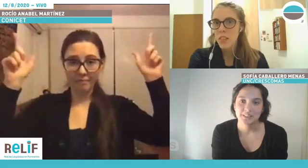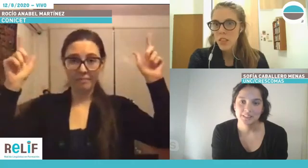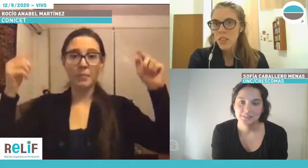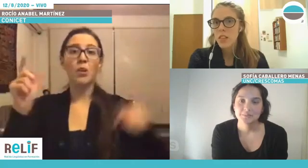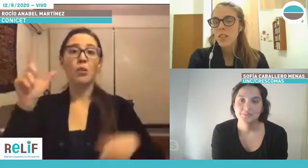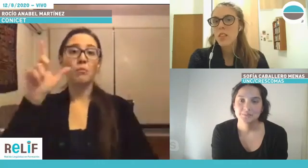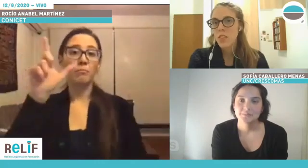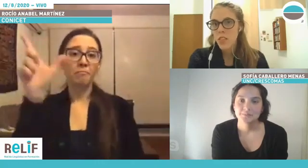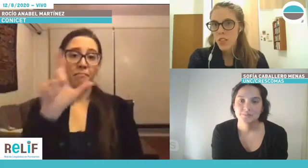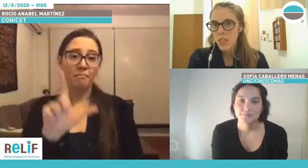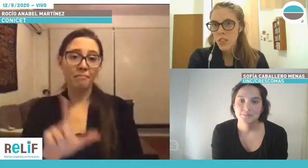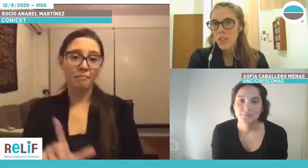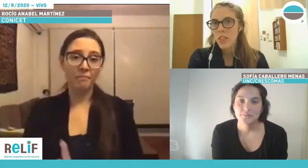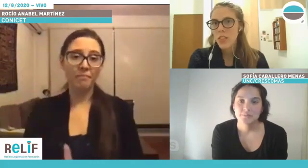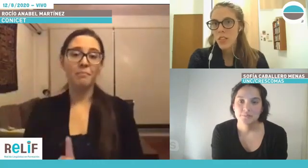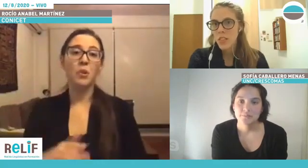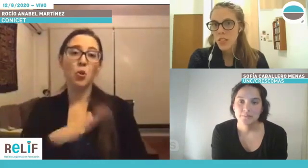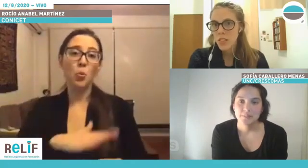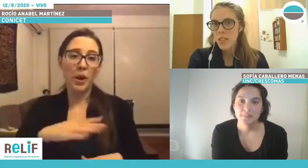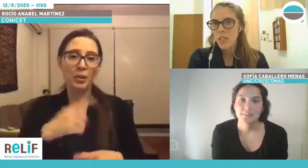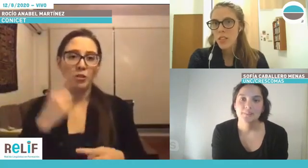arriba.